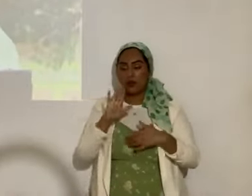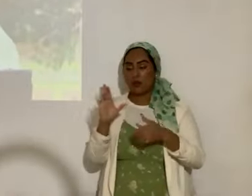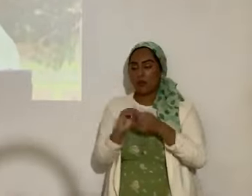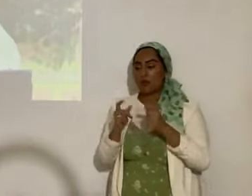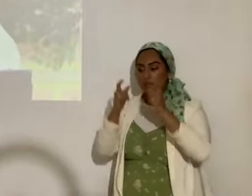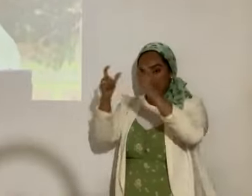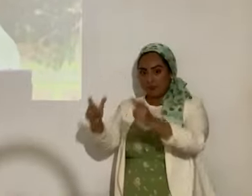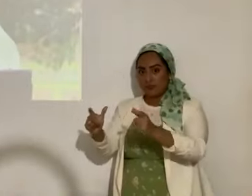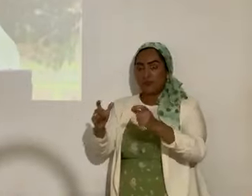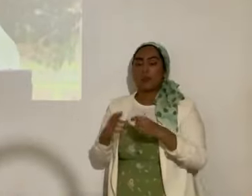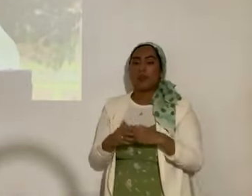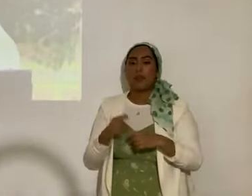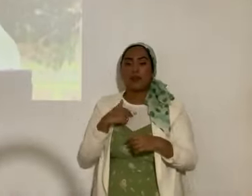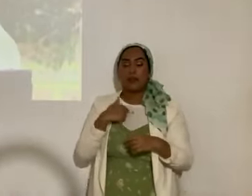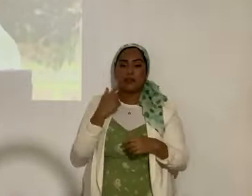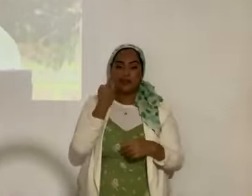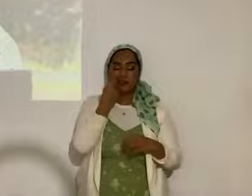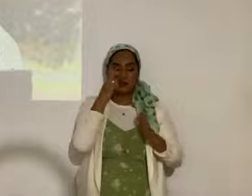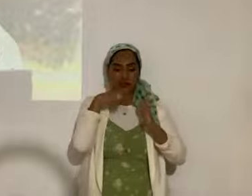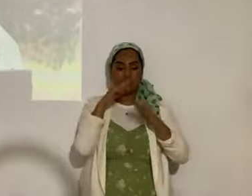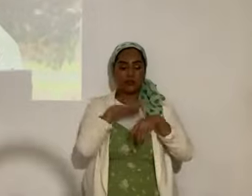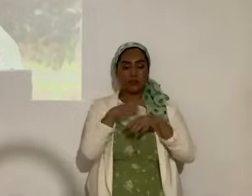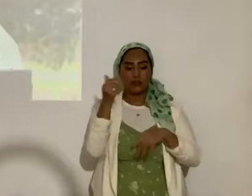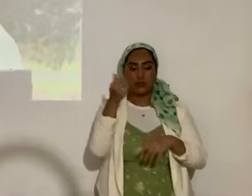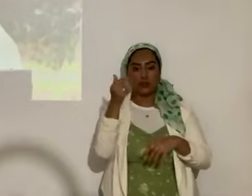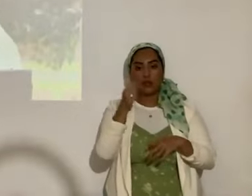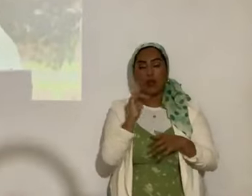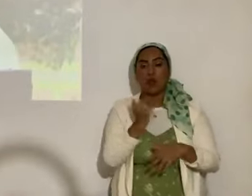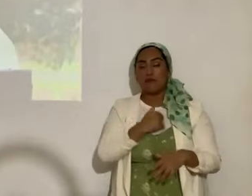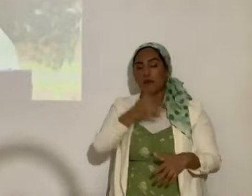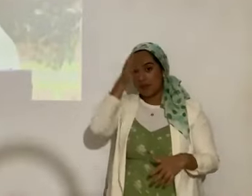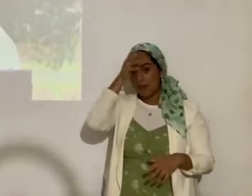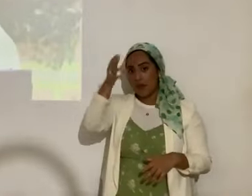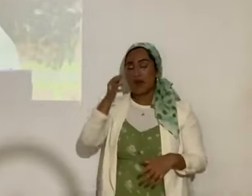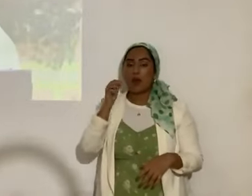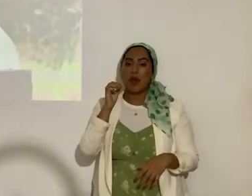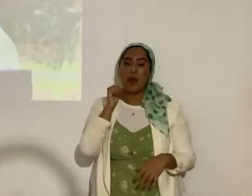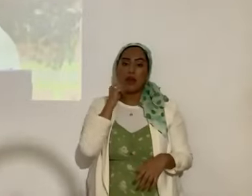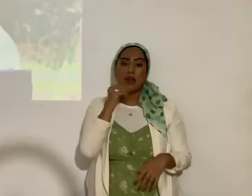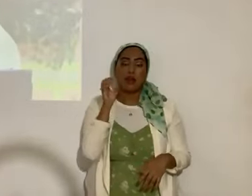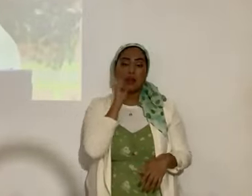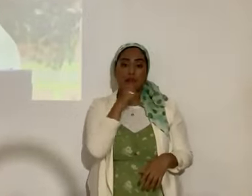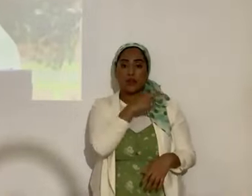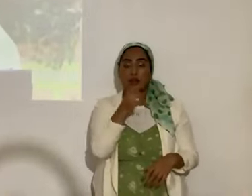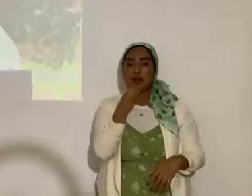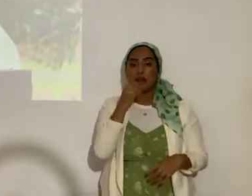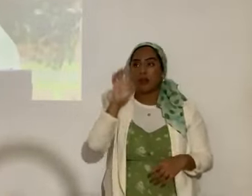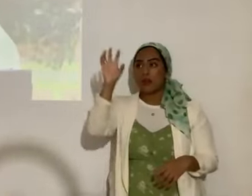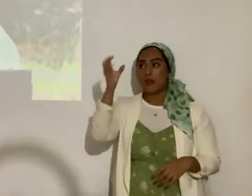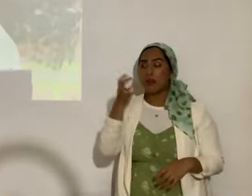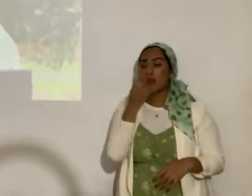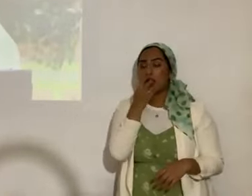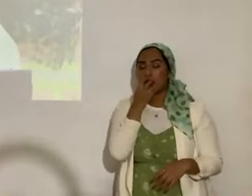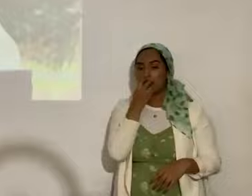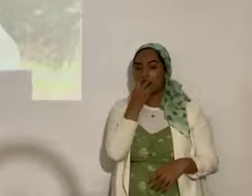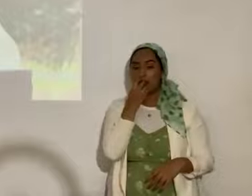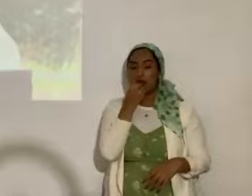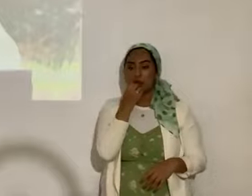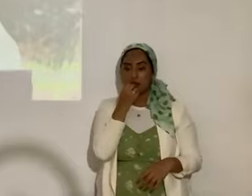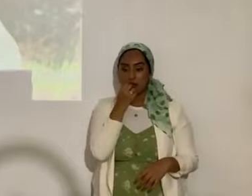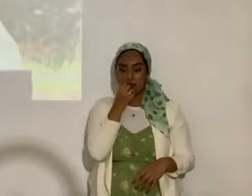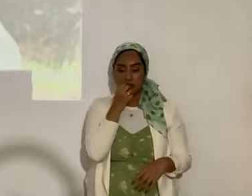hace rato leímos también en Génesis que nuestros padres Adán y Eva ellos por comer del fruto del bien y el mal